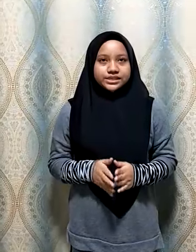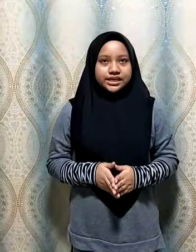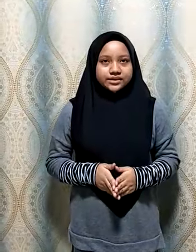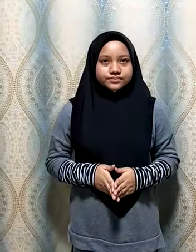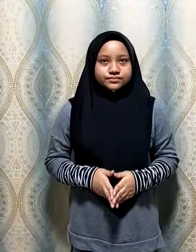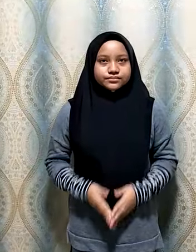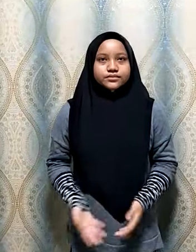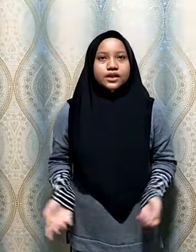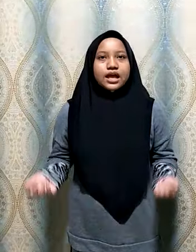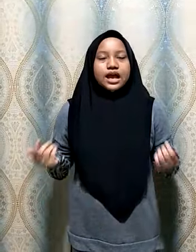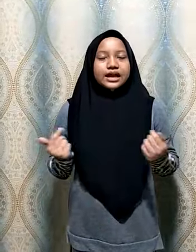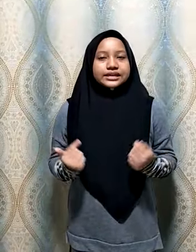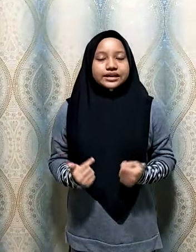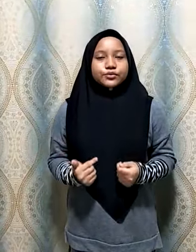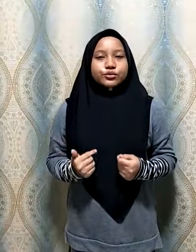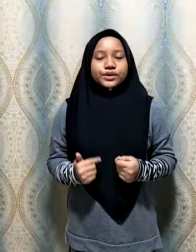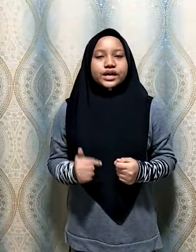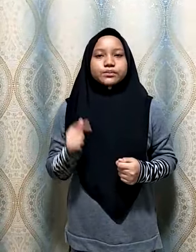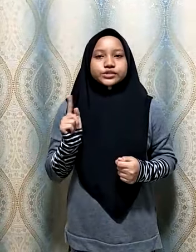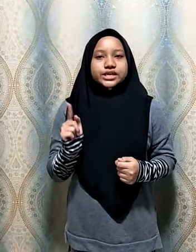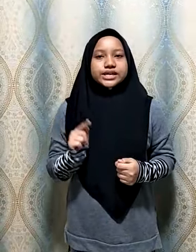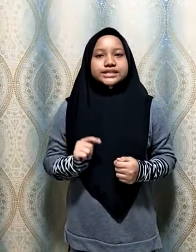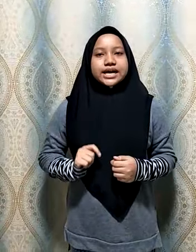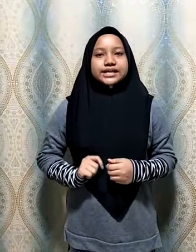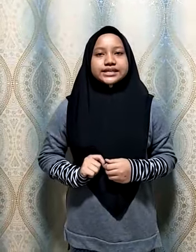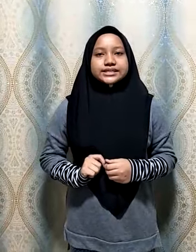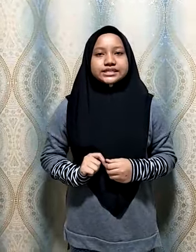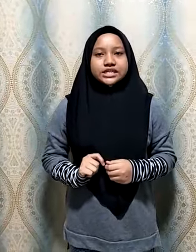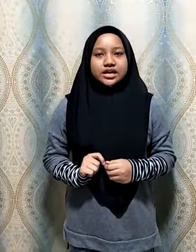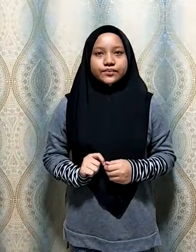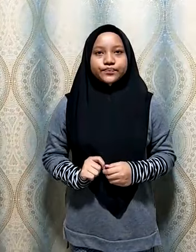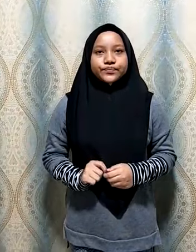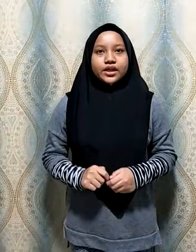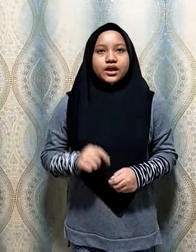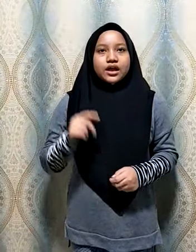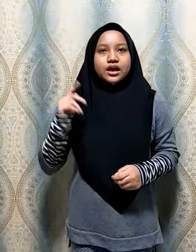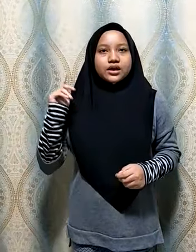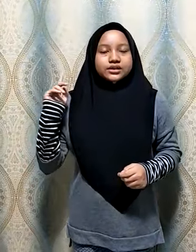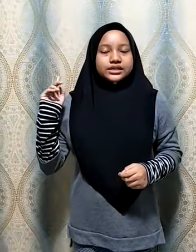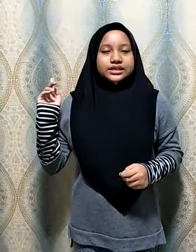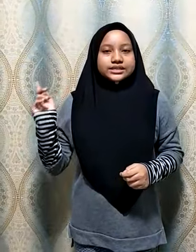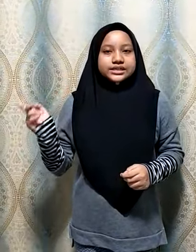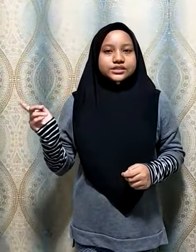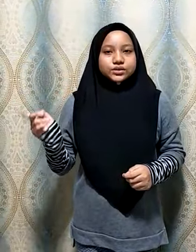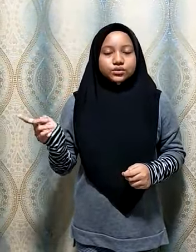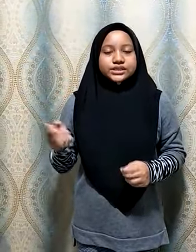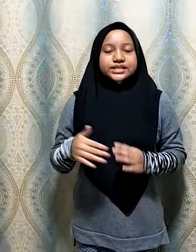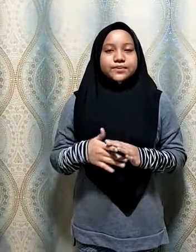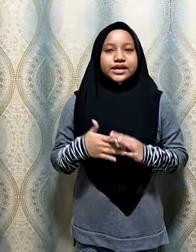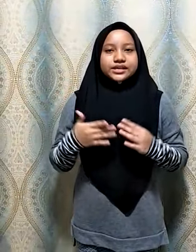Masihi. Anyang merupakan pusat kerajaan dinasti Shang. Dinasti Zhou tersebar